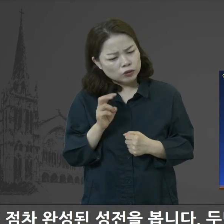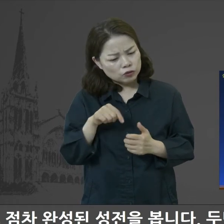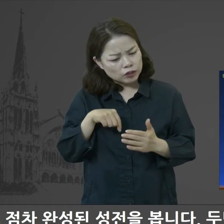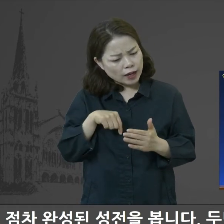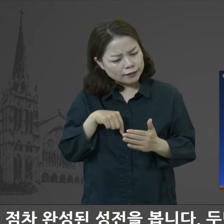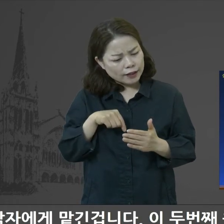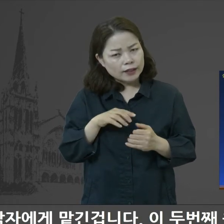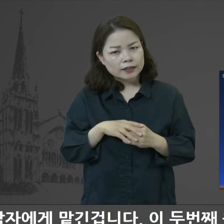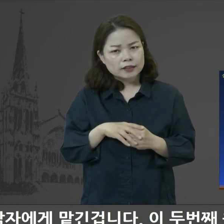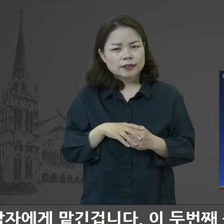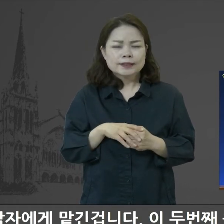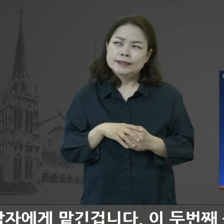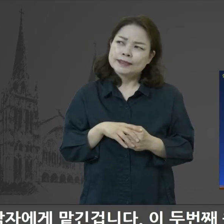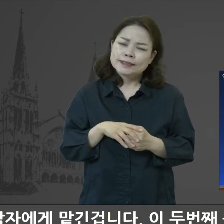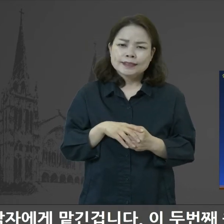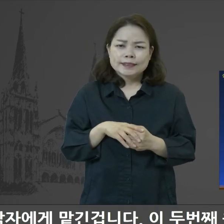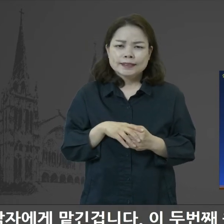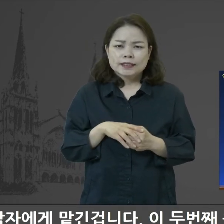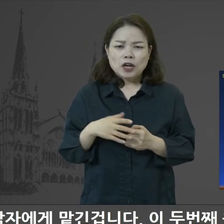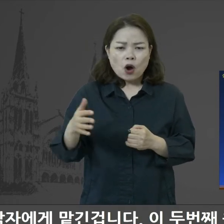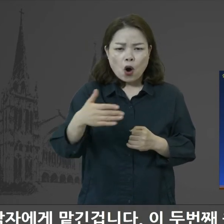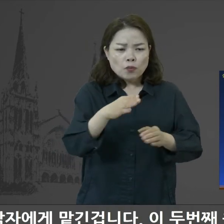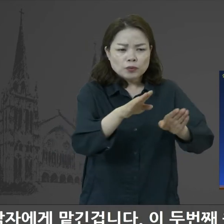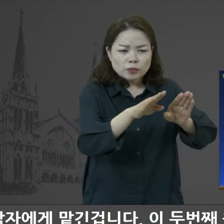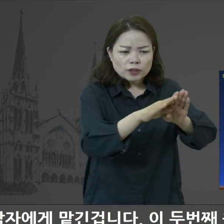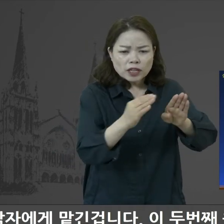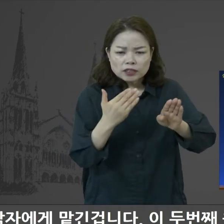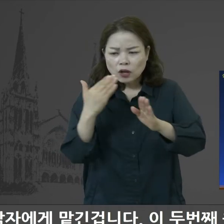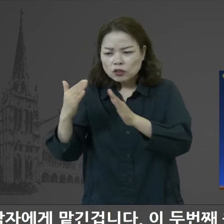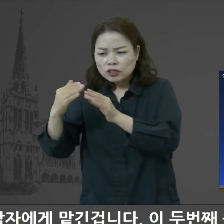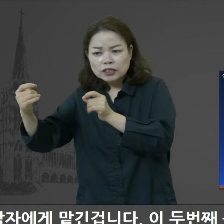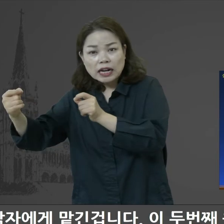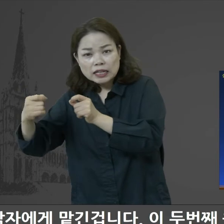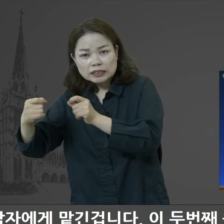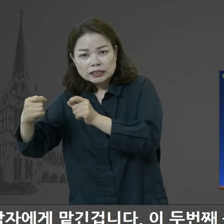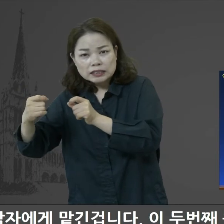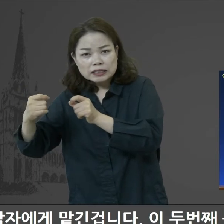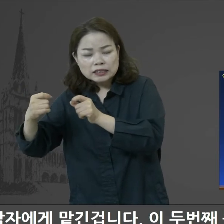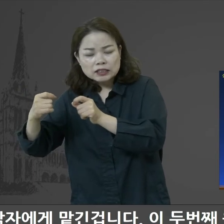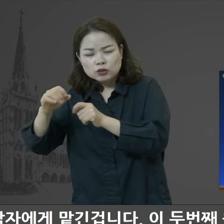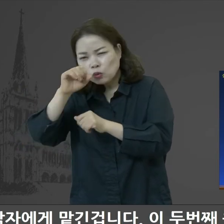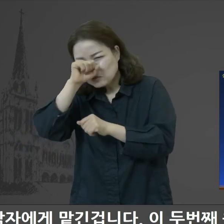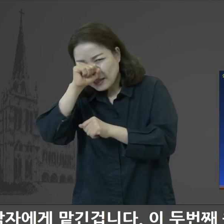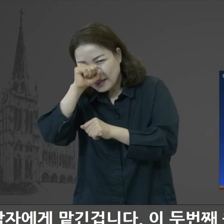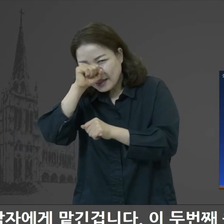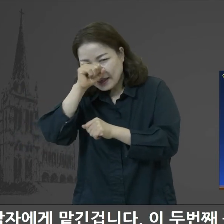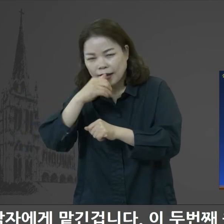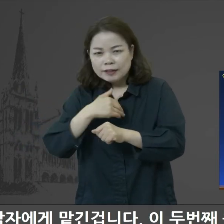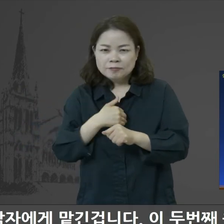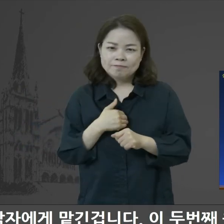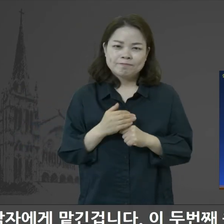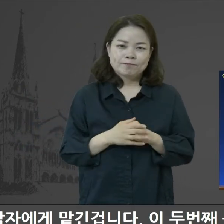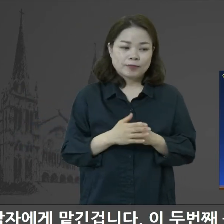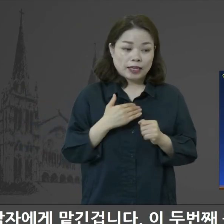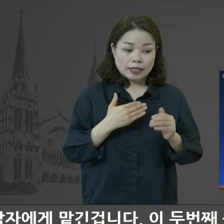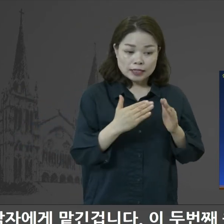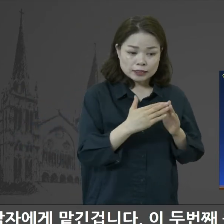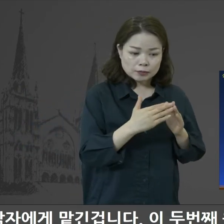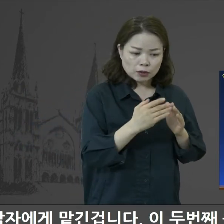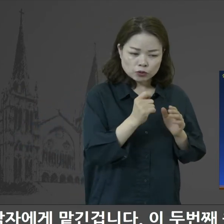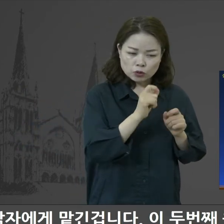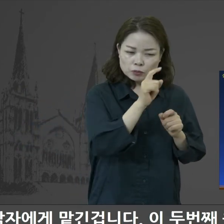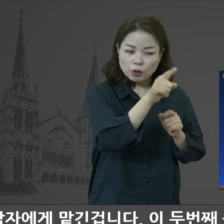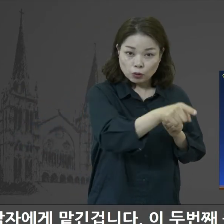안에 그래도 어문보다는 성전 가까이에 있는 문이 좋을 것 같은데, 그래도 이왕이면 내 집에서